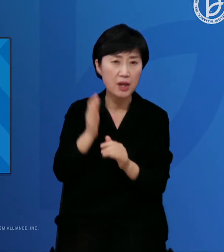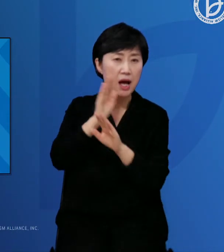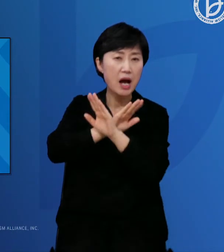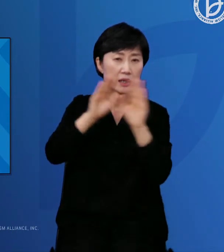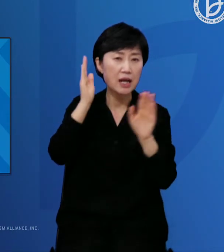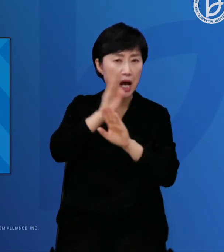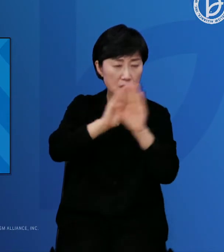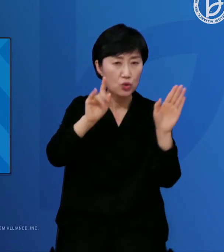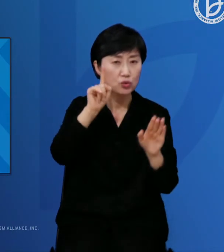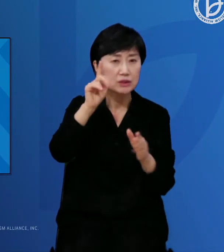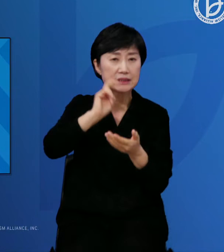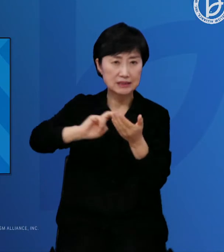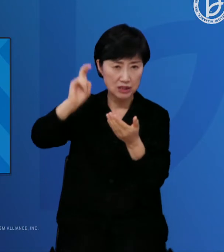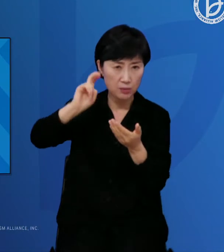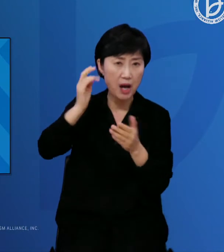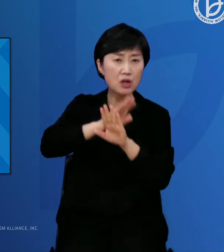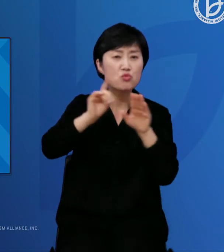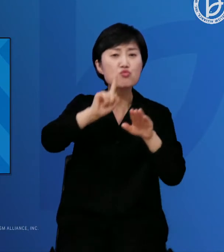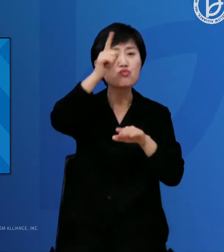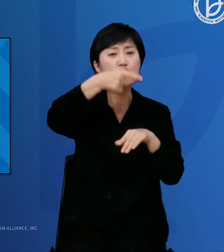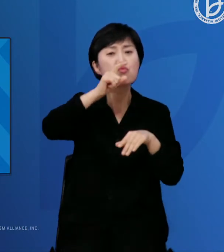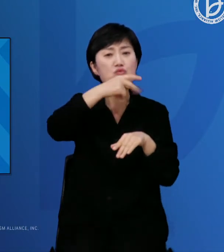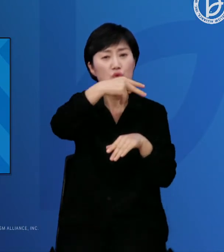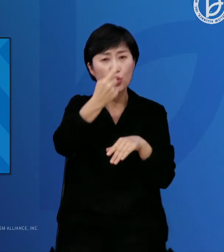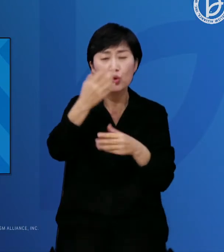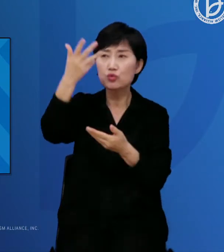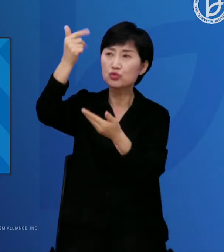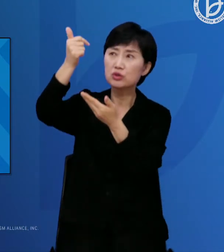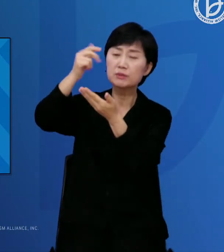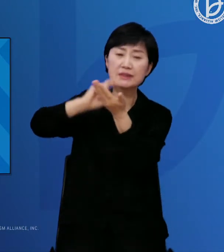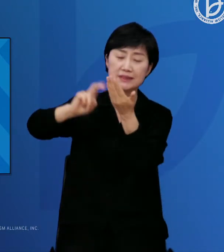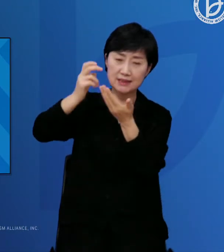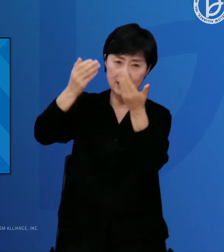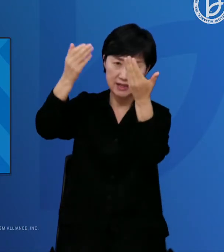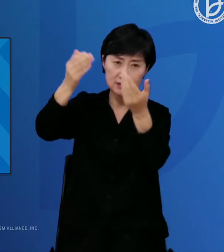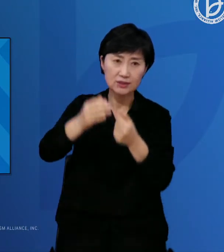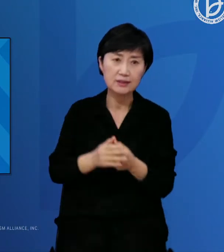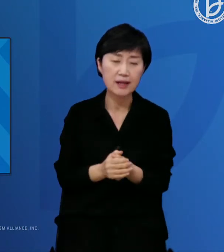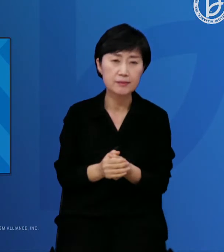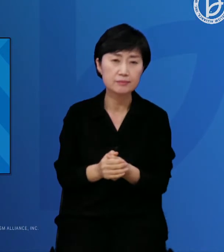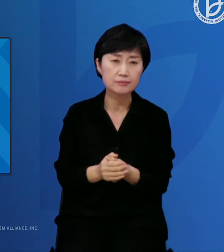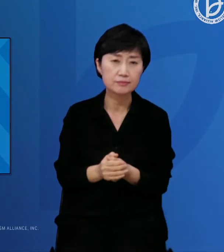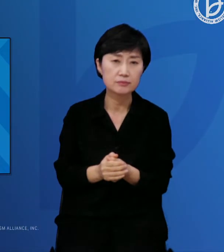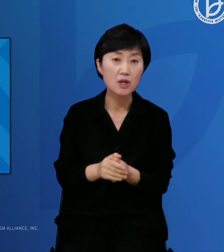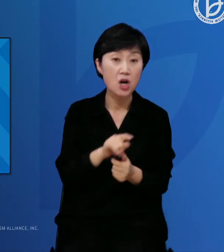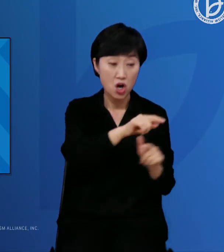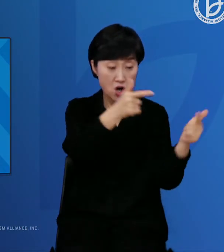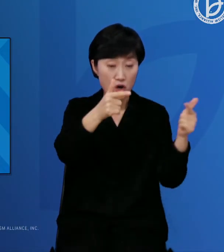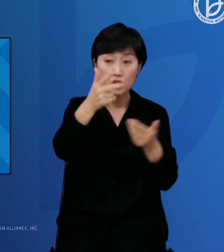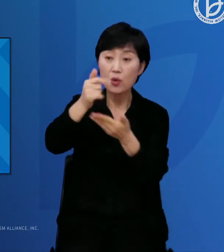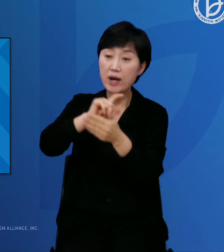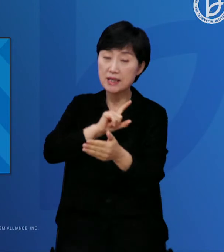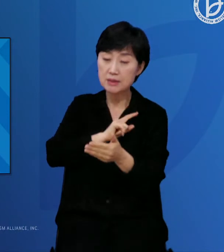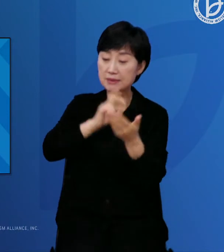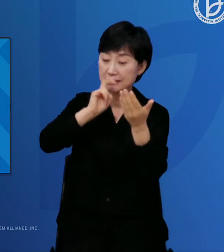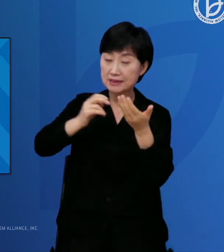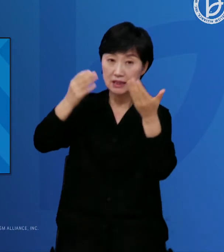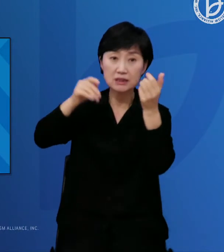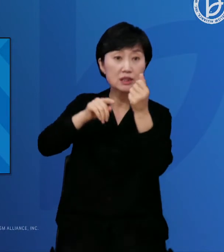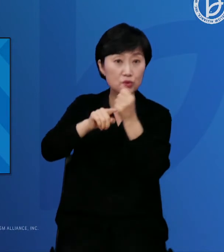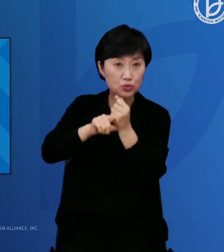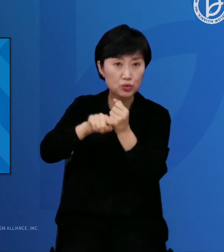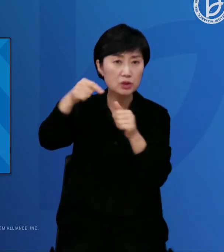하늘의 별도 그를 찬양하며 하늘 위에 있는 분들도 그를 찬양할지어다. 그것들이 여호와의 이름을 찬양함은